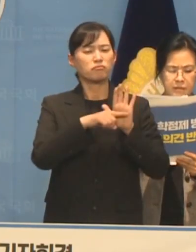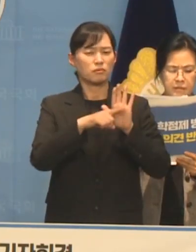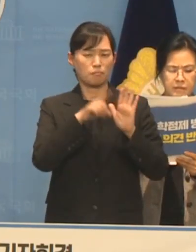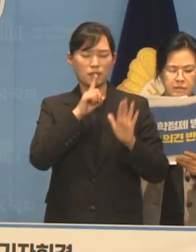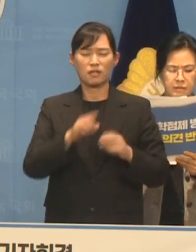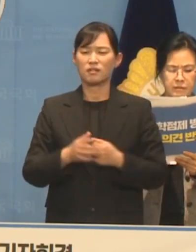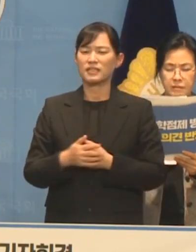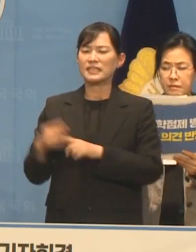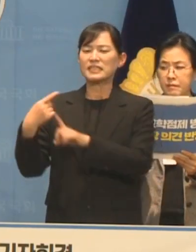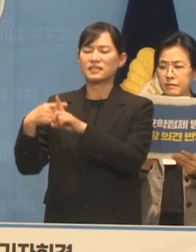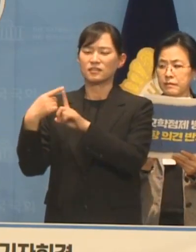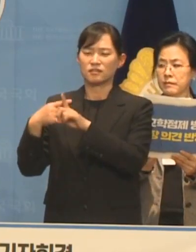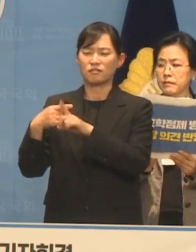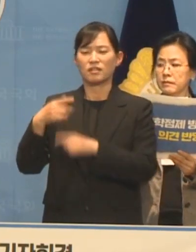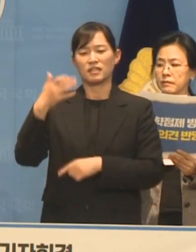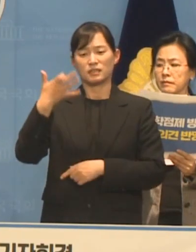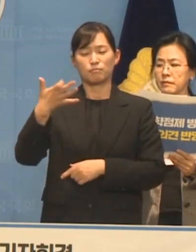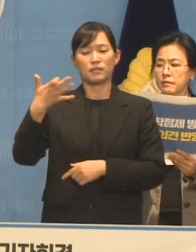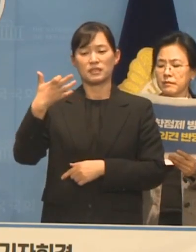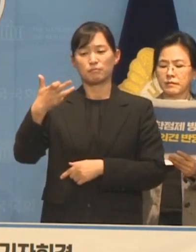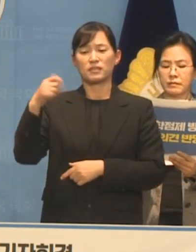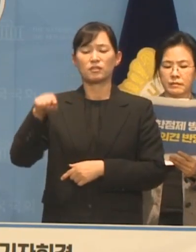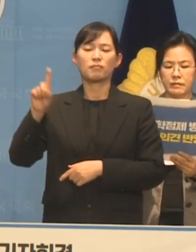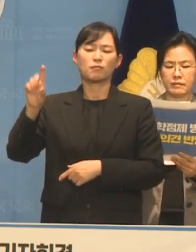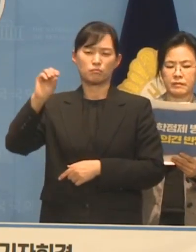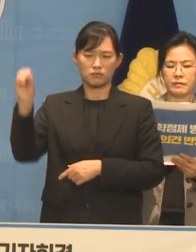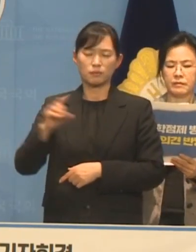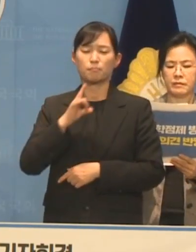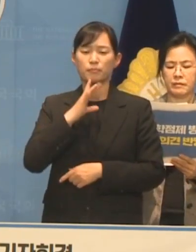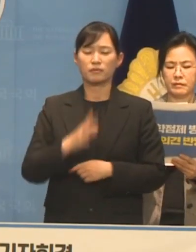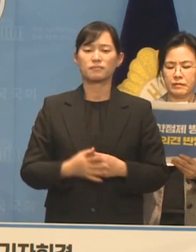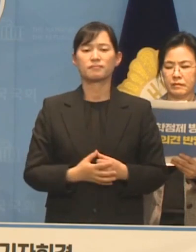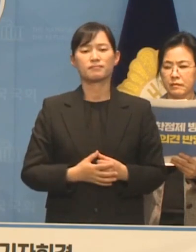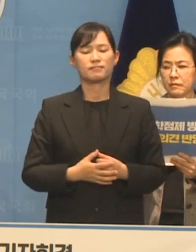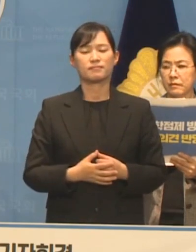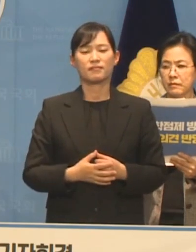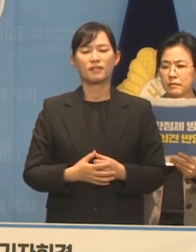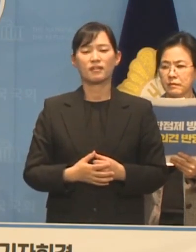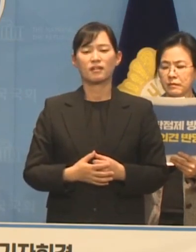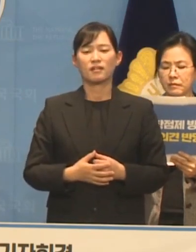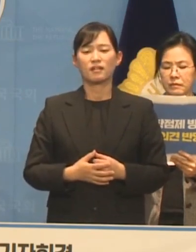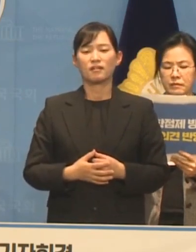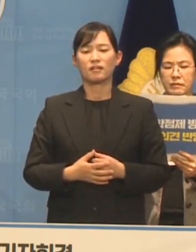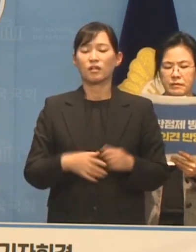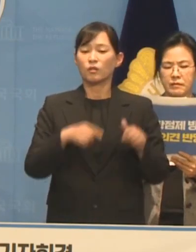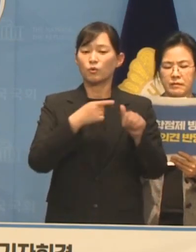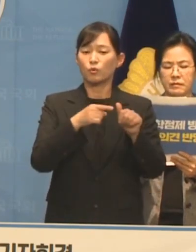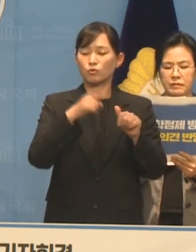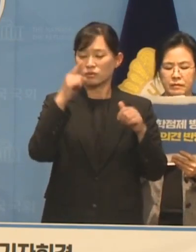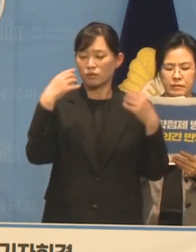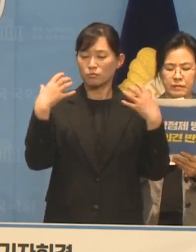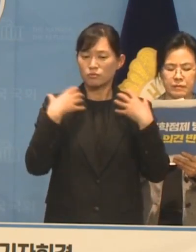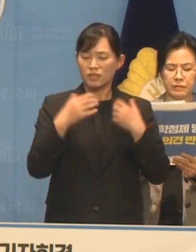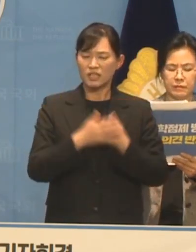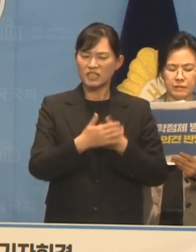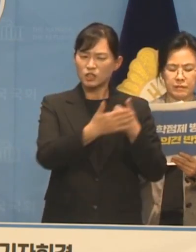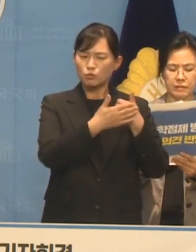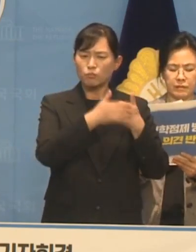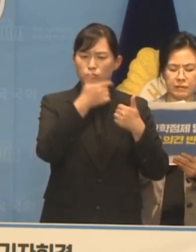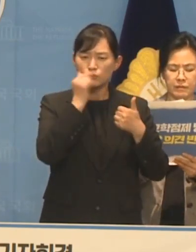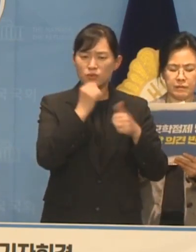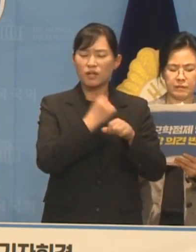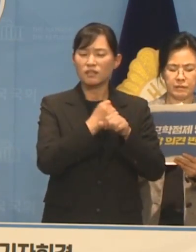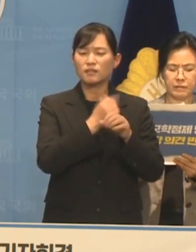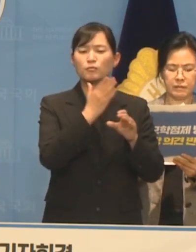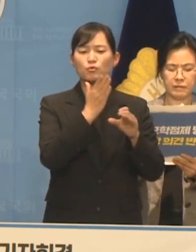응답했고 긍정응답은 18.1%에 불과했습니다. 한편 교육당국의 지원이 부족하다고 응답한 교원